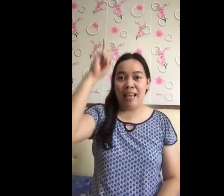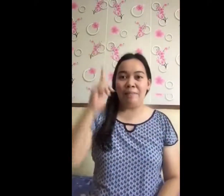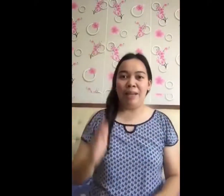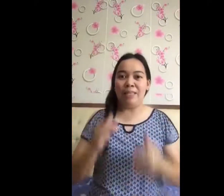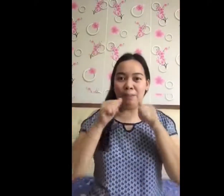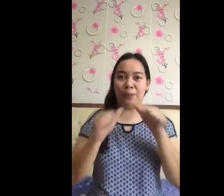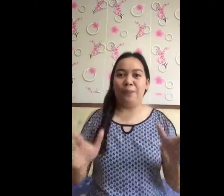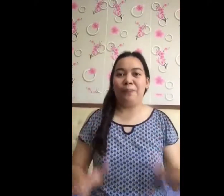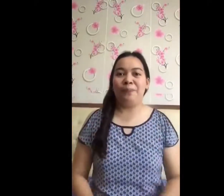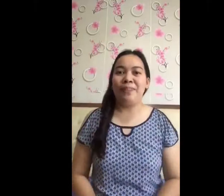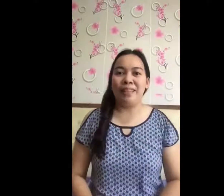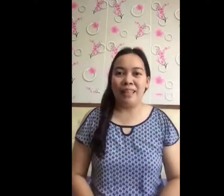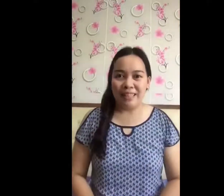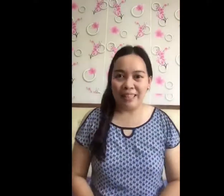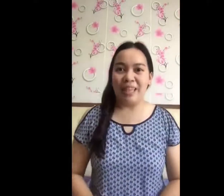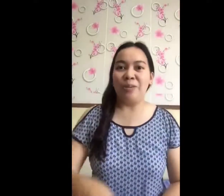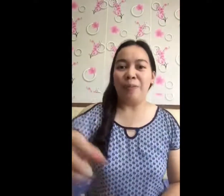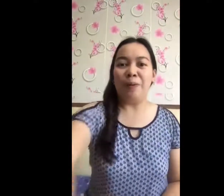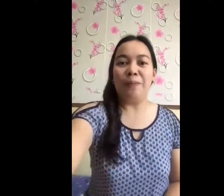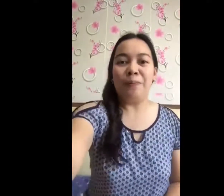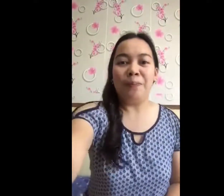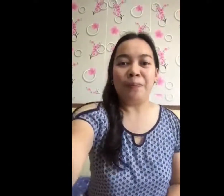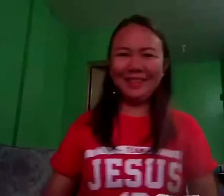God bless po. Thank you po.